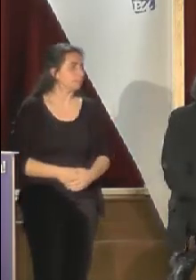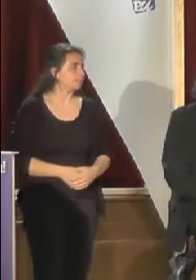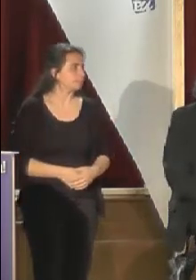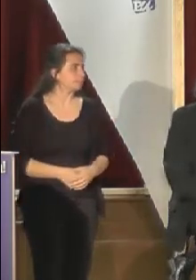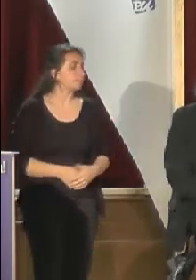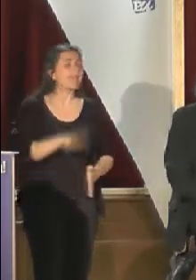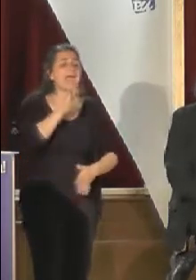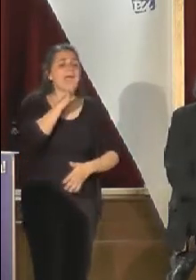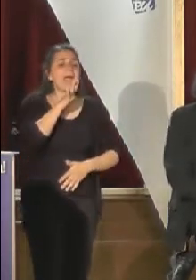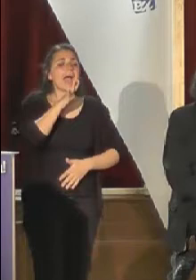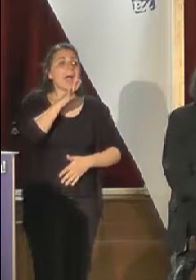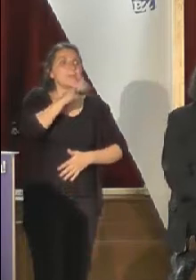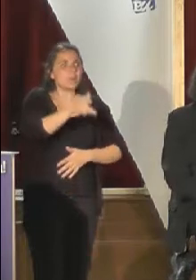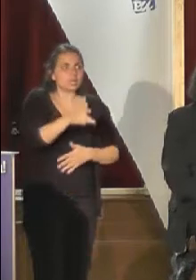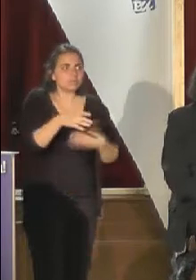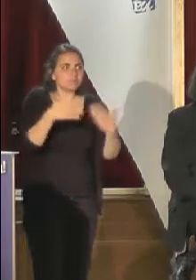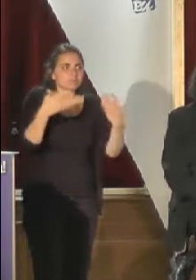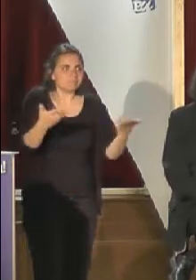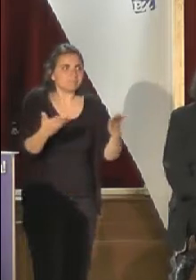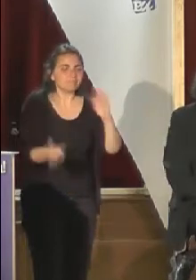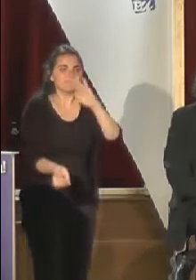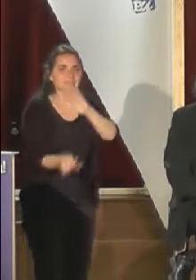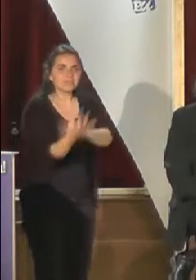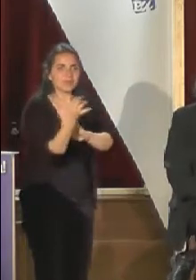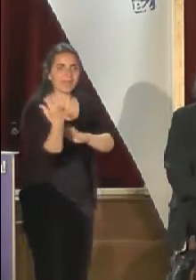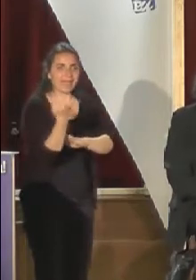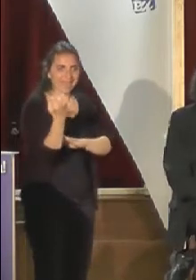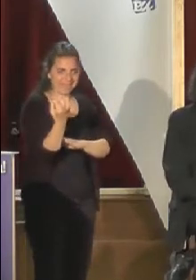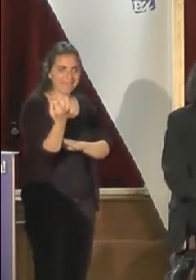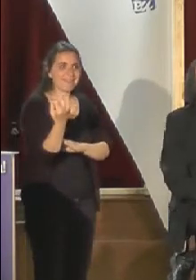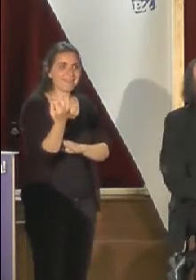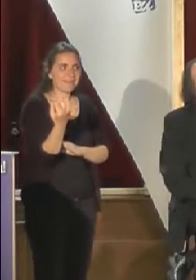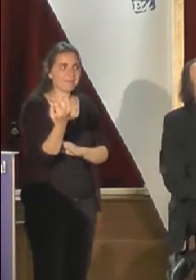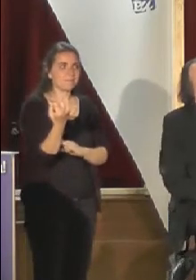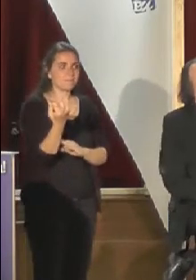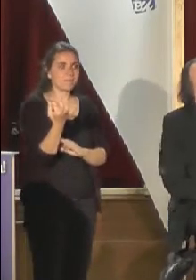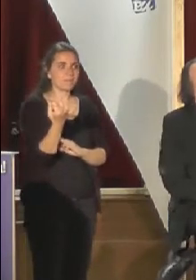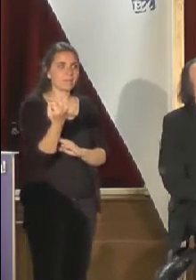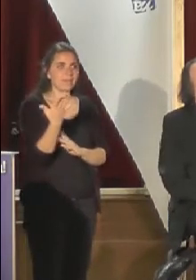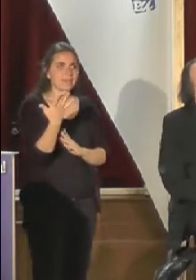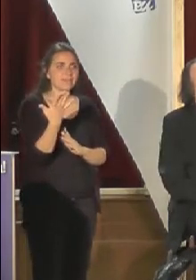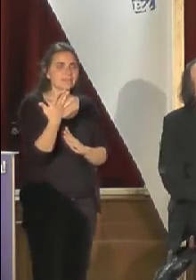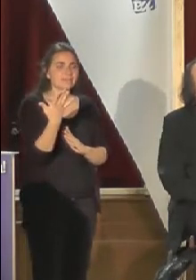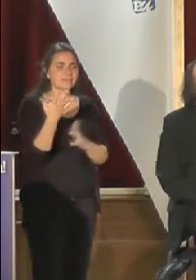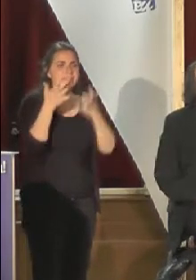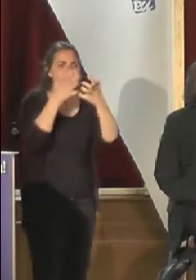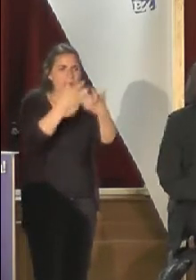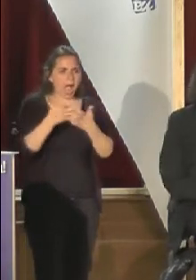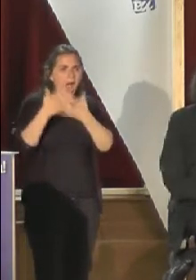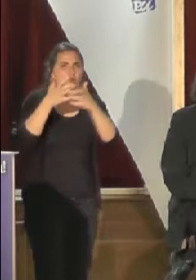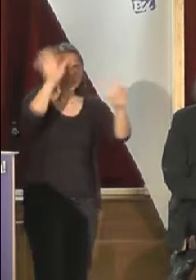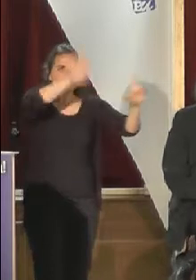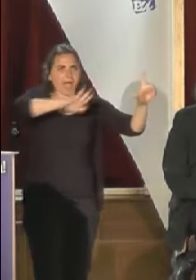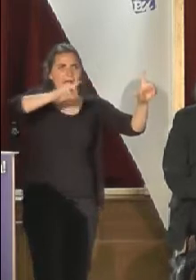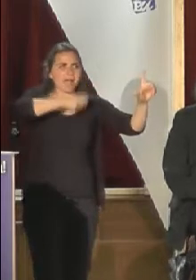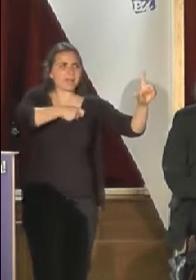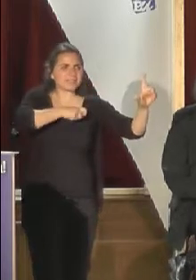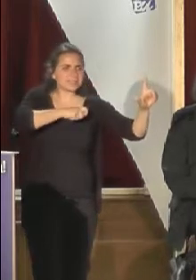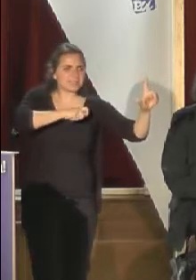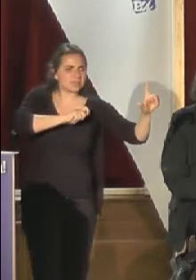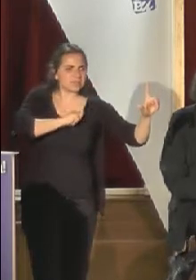E por iso, cando xurde a eclosión a nivel de todo o Estado español, no espacio todo español,